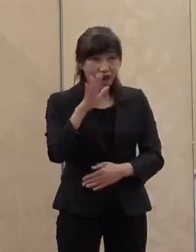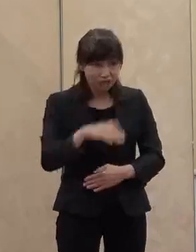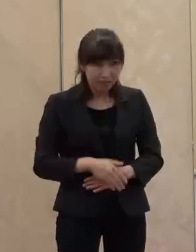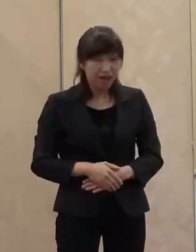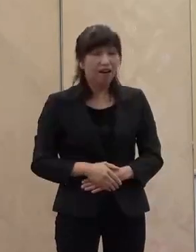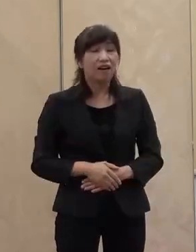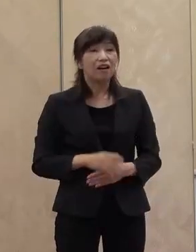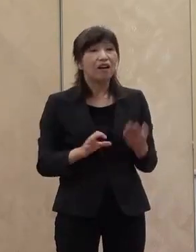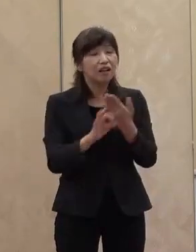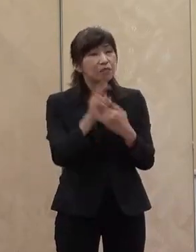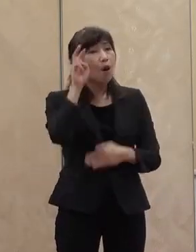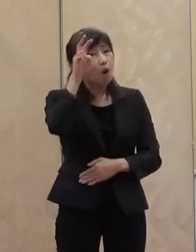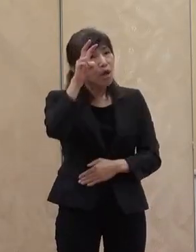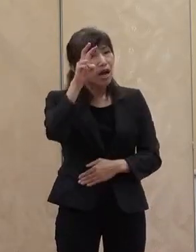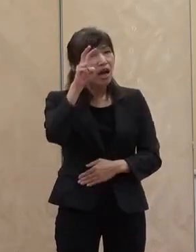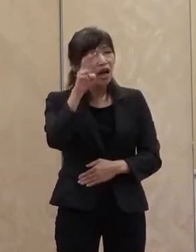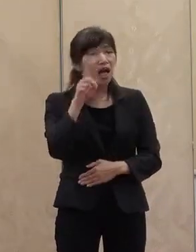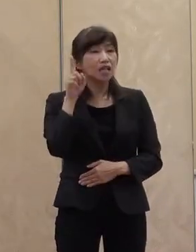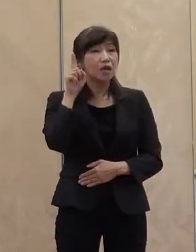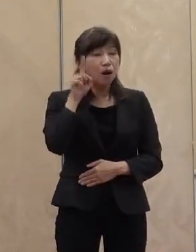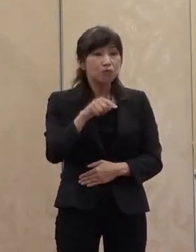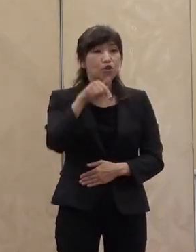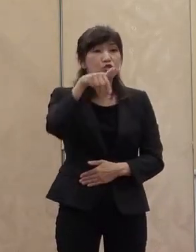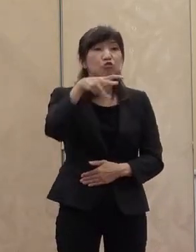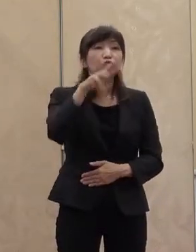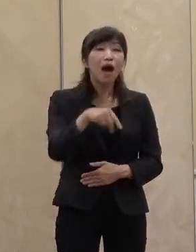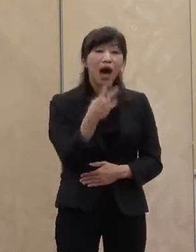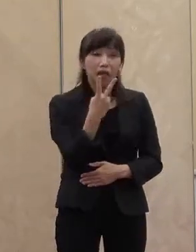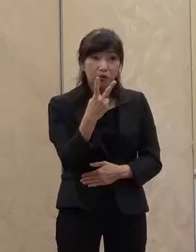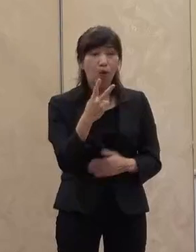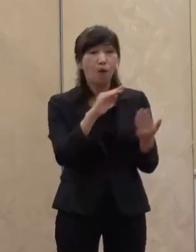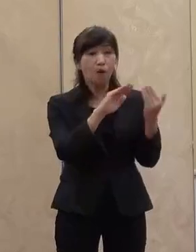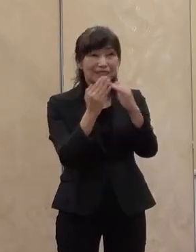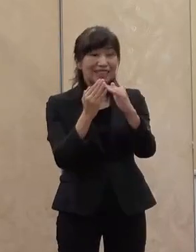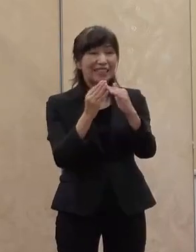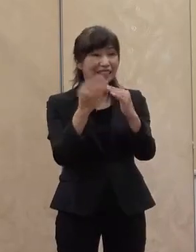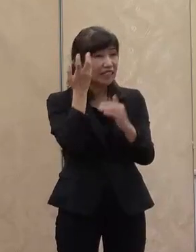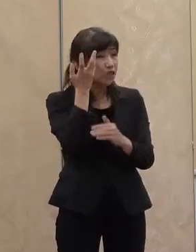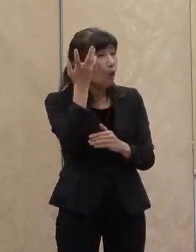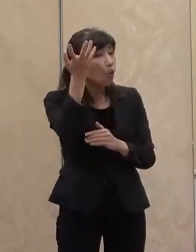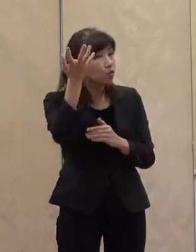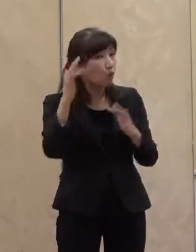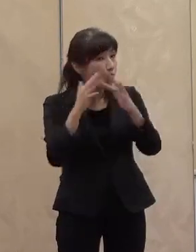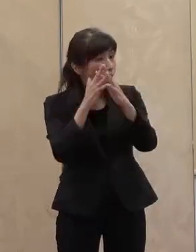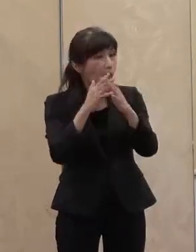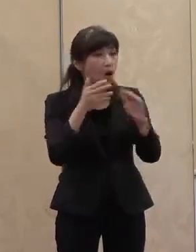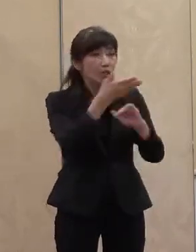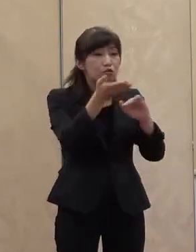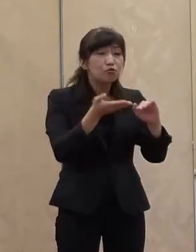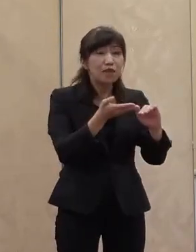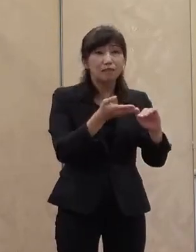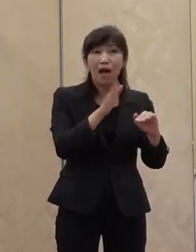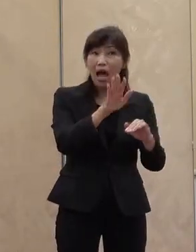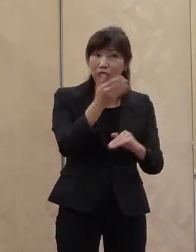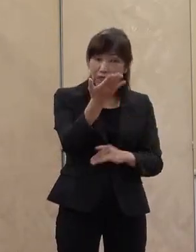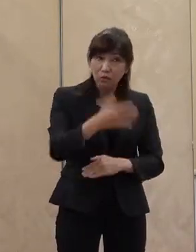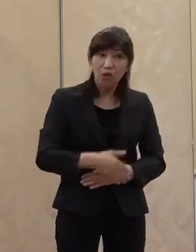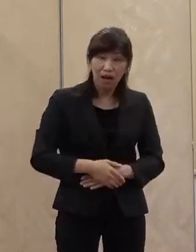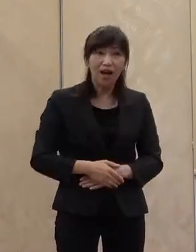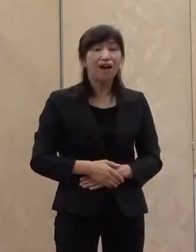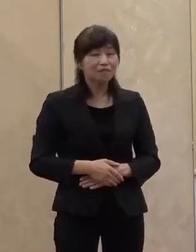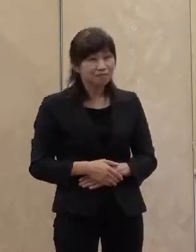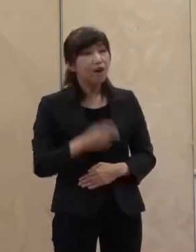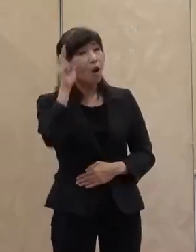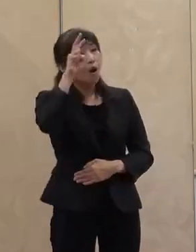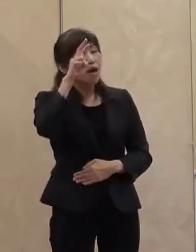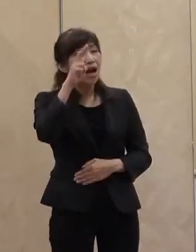ートシティ構想を進めている梅北ですとか夢島とか、そのあたりになるんでしょうか。 僕は大阪ベイエリアがふさわしいんじゃないかなと思って